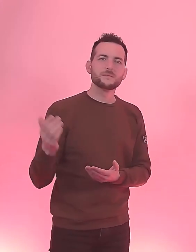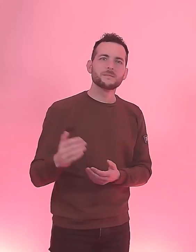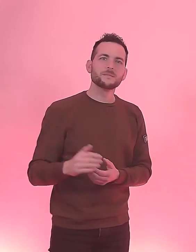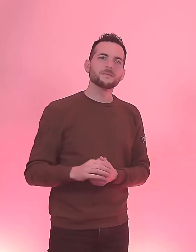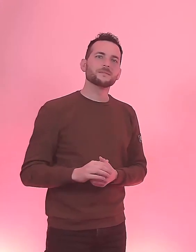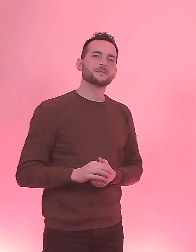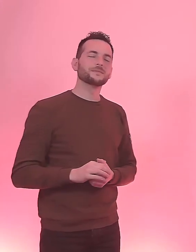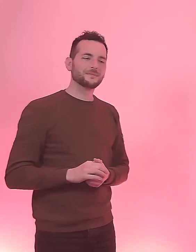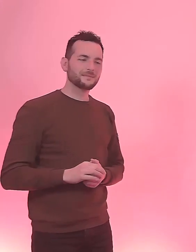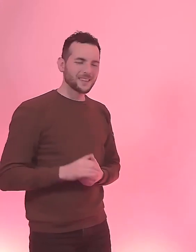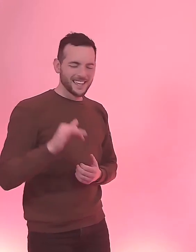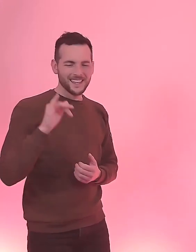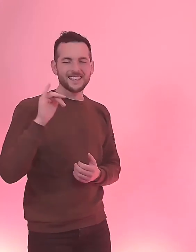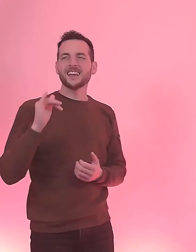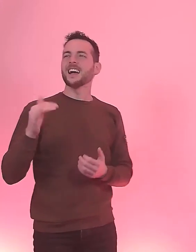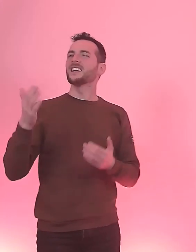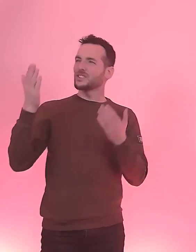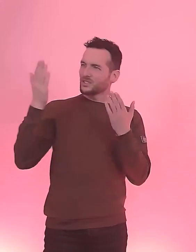er is een uur